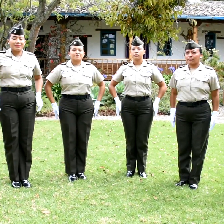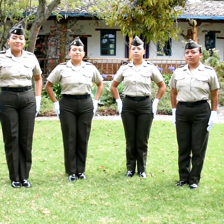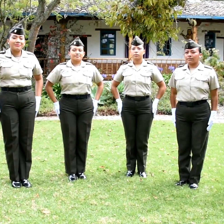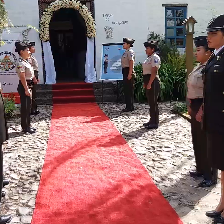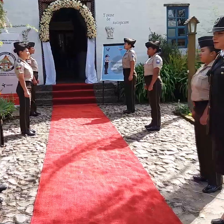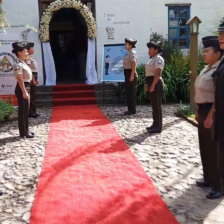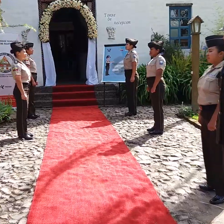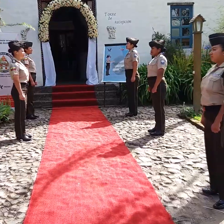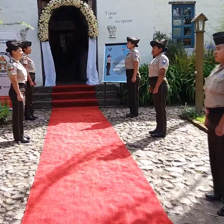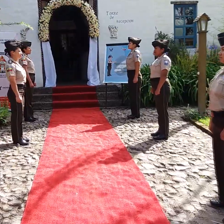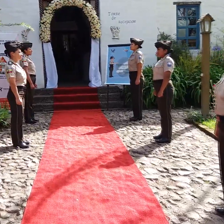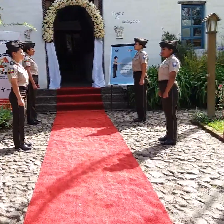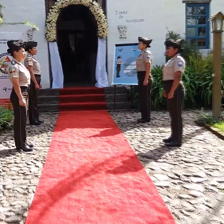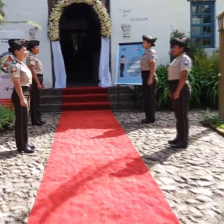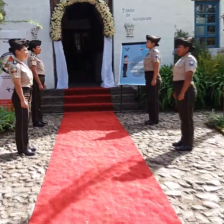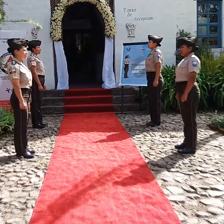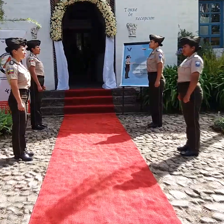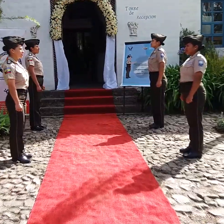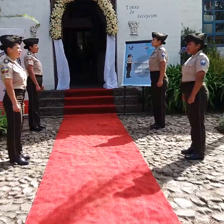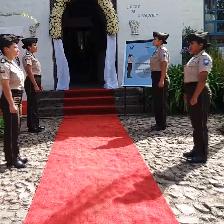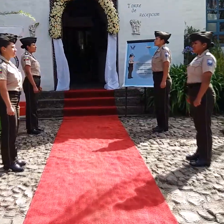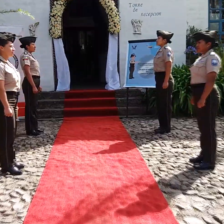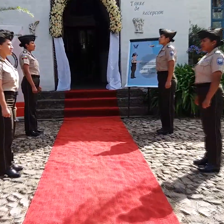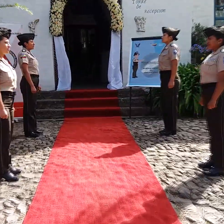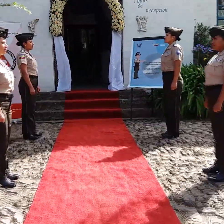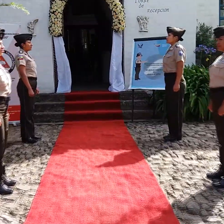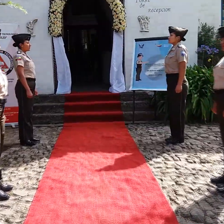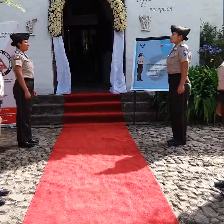Con imágenes de Víctor Pillajo para ENTV, Tupac Lema.